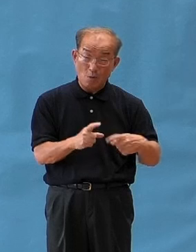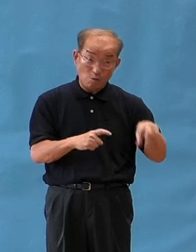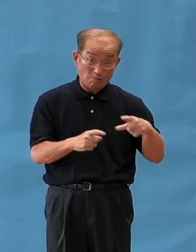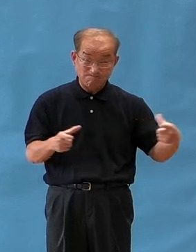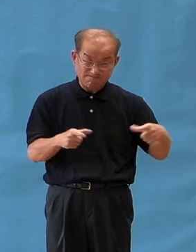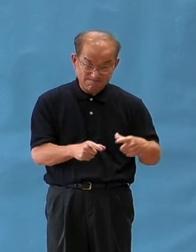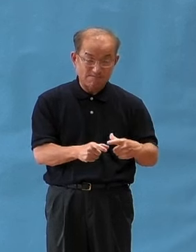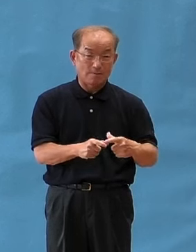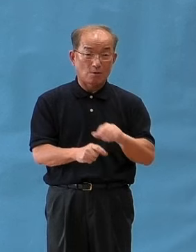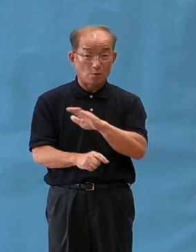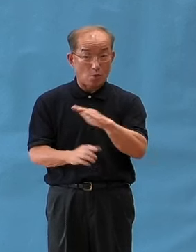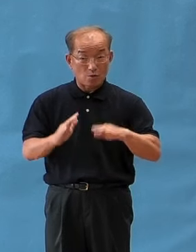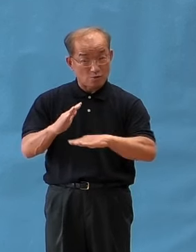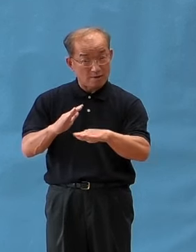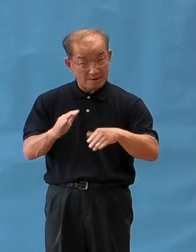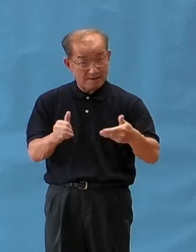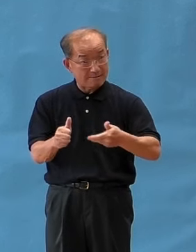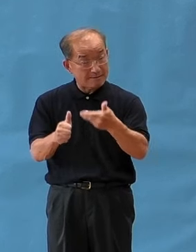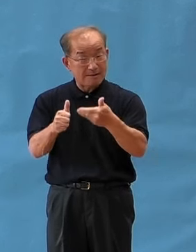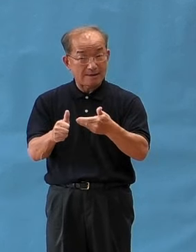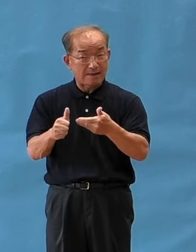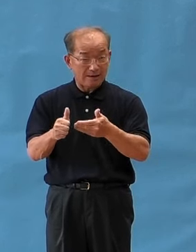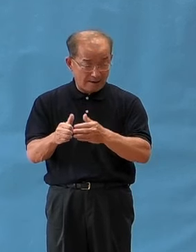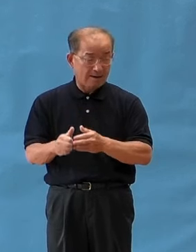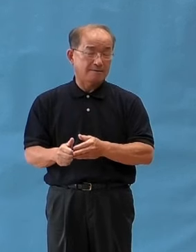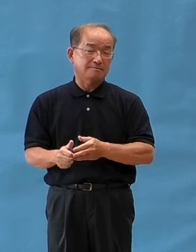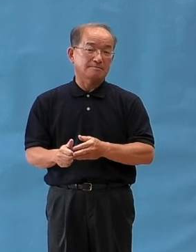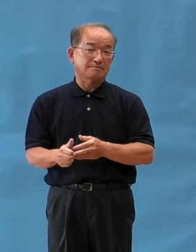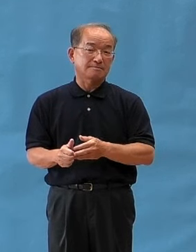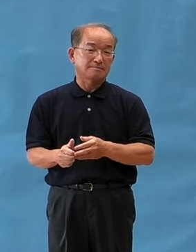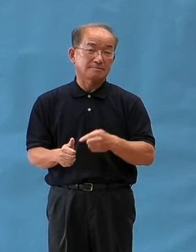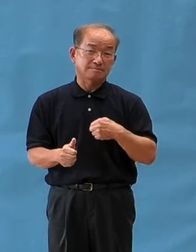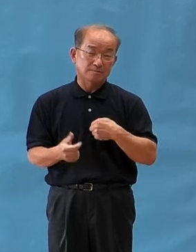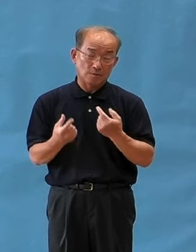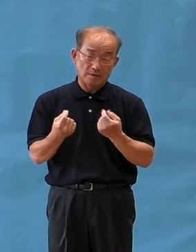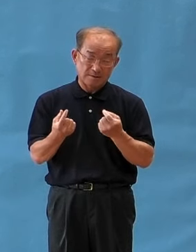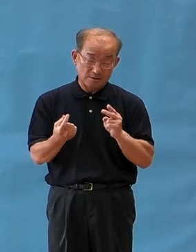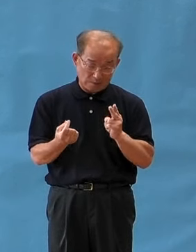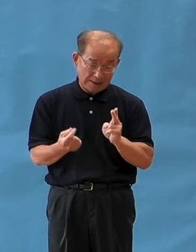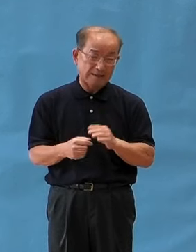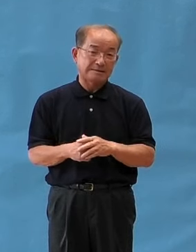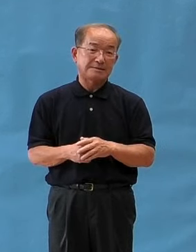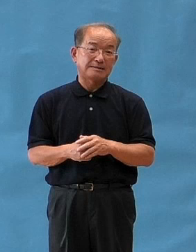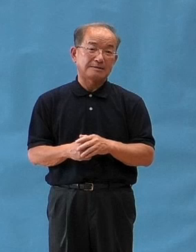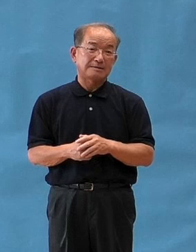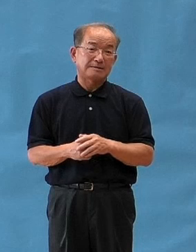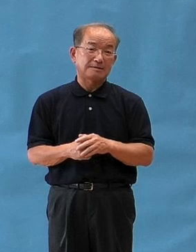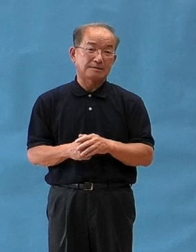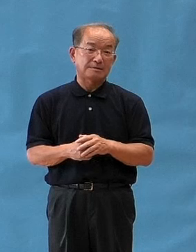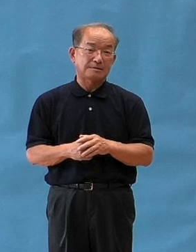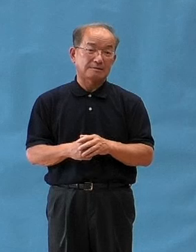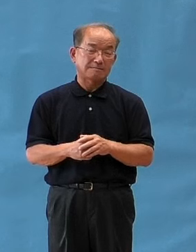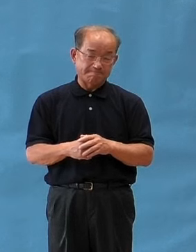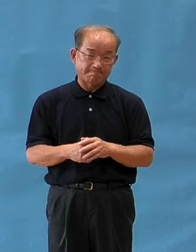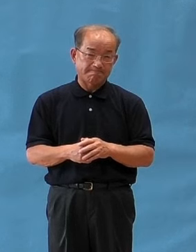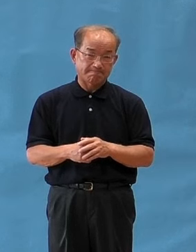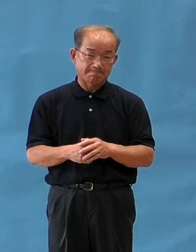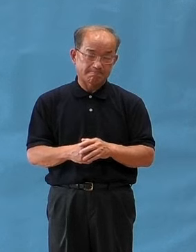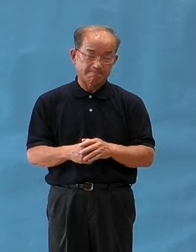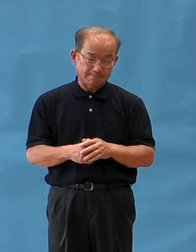て世代の、子育て世代が自分の子供に自分と同じような、このキャリアを積ませることができないというふうに諦めさ